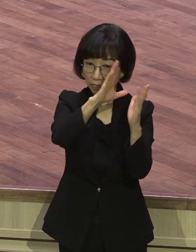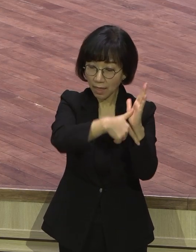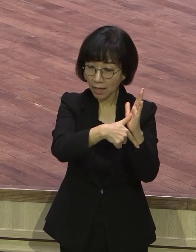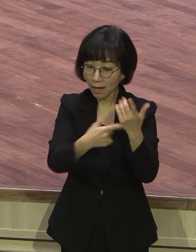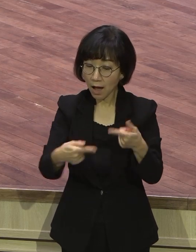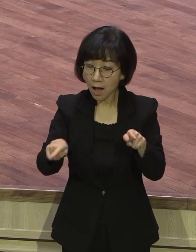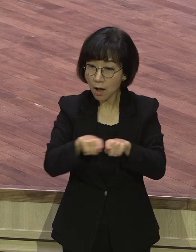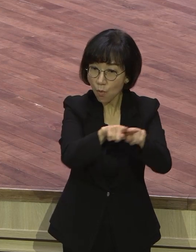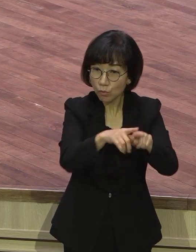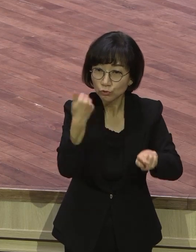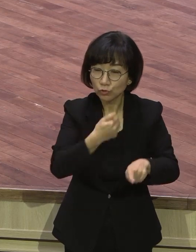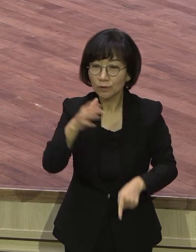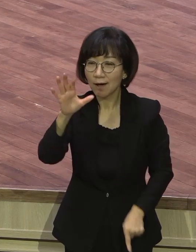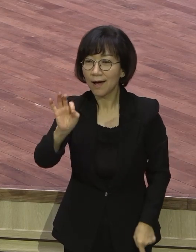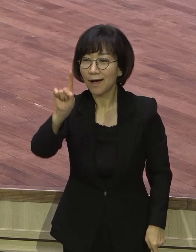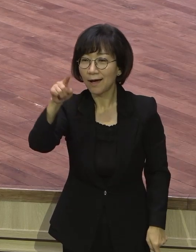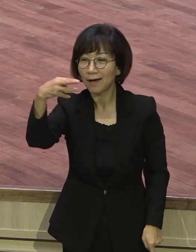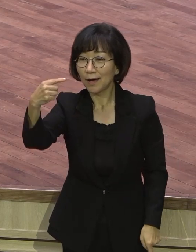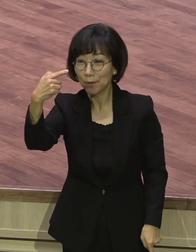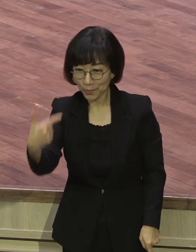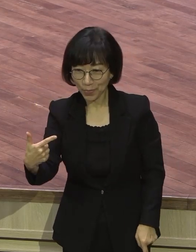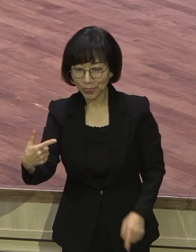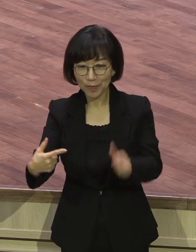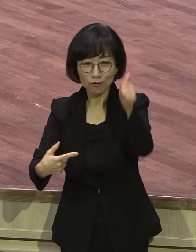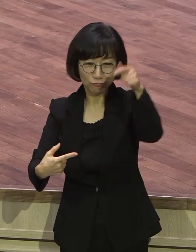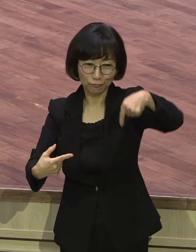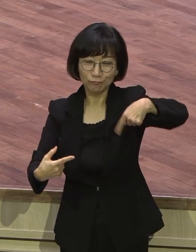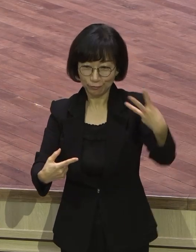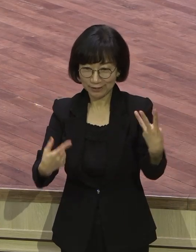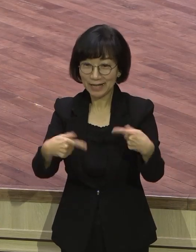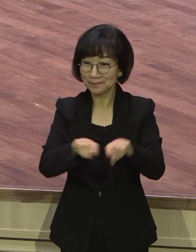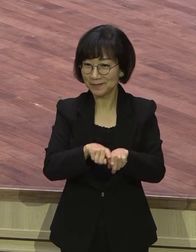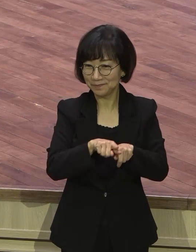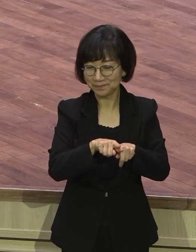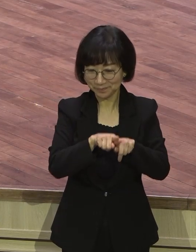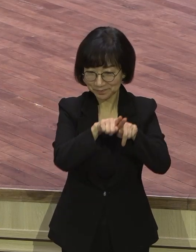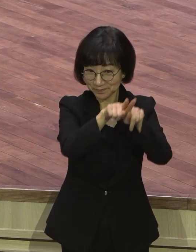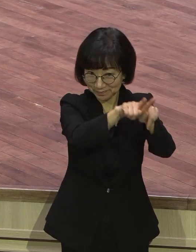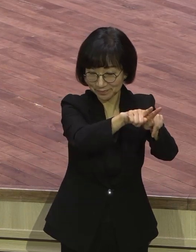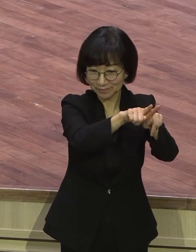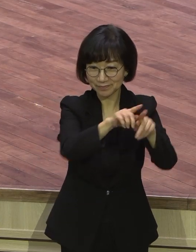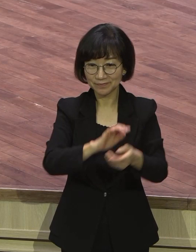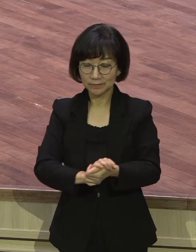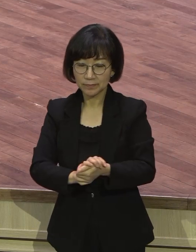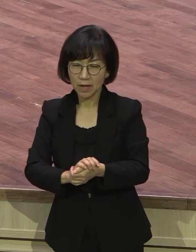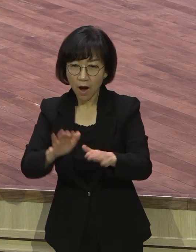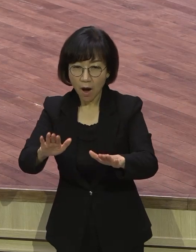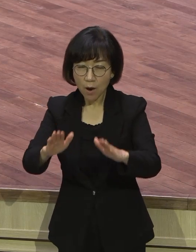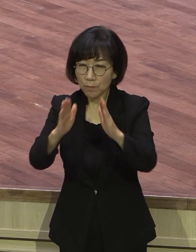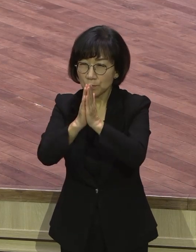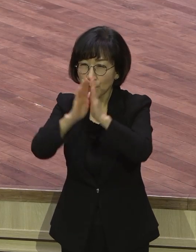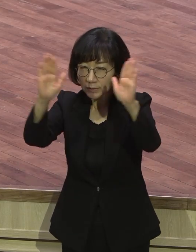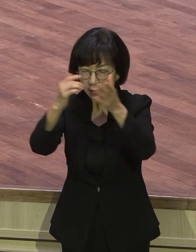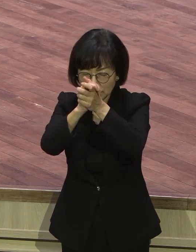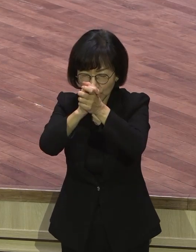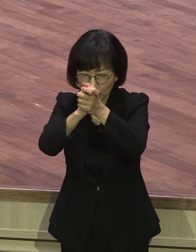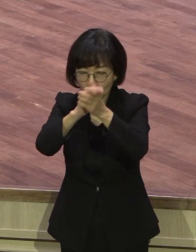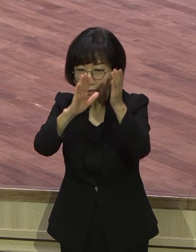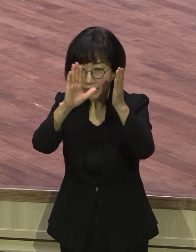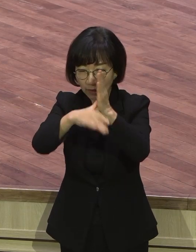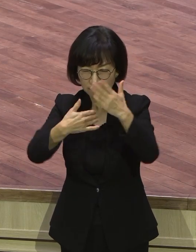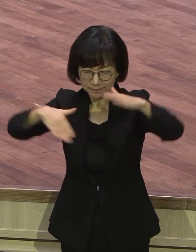함께 갔다. 함께 갔다. 본문에 보면 모세가 기도하는 모습을 손을 드는 것을 나타냈는데 그런데